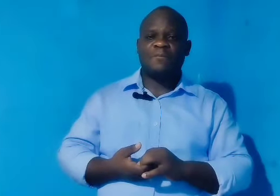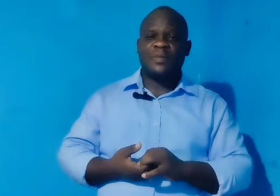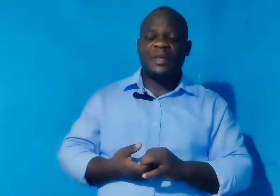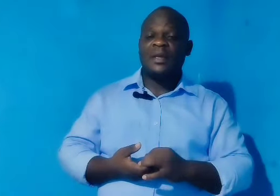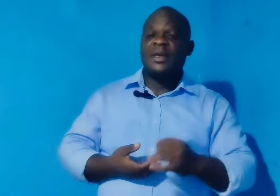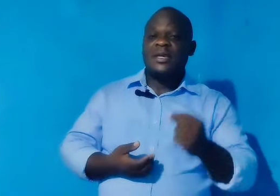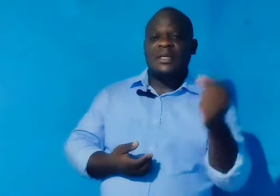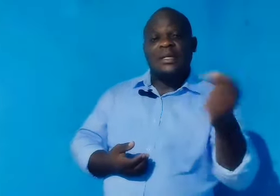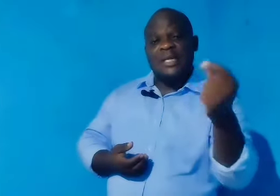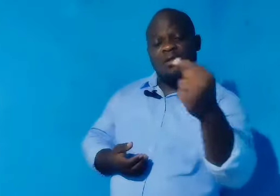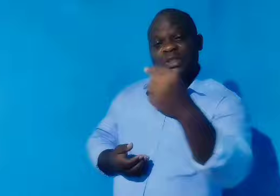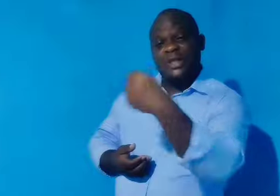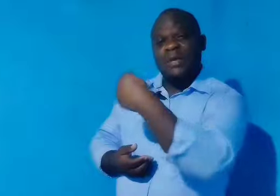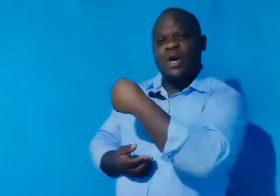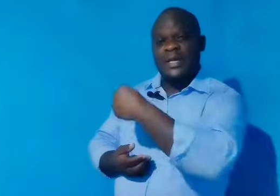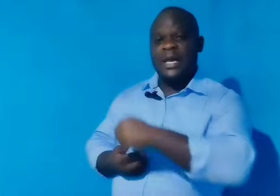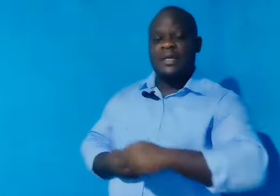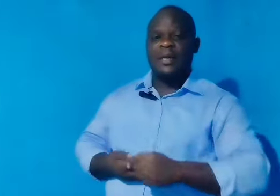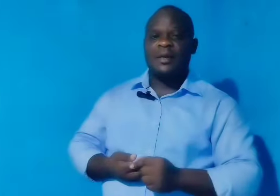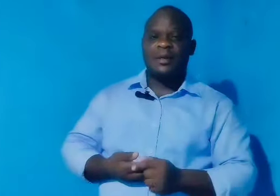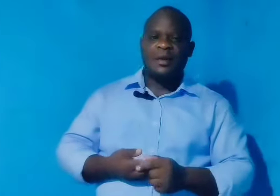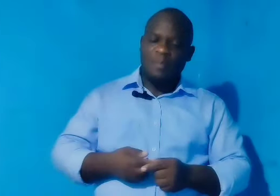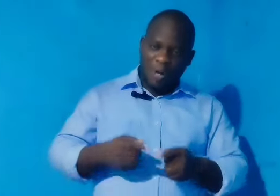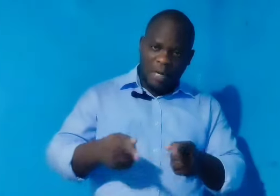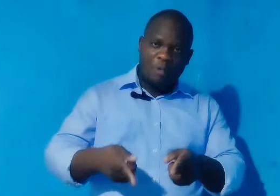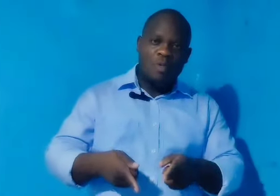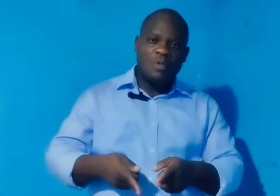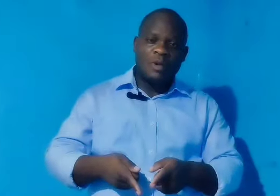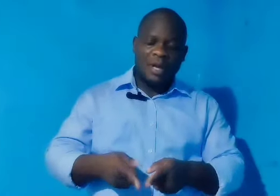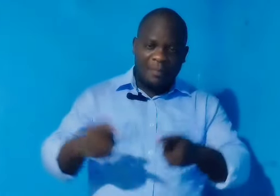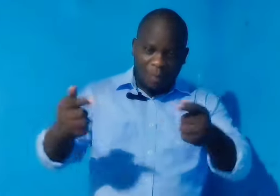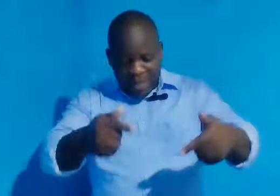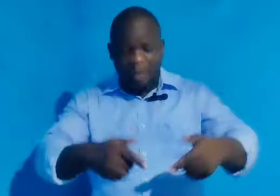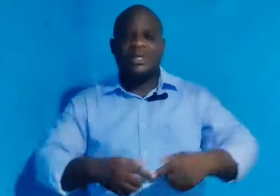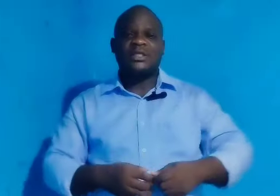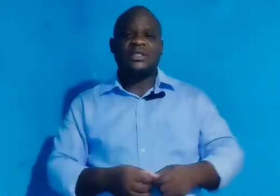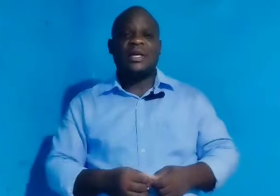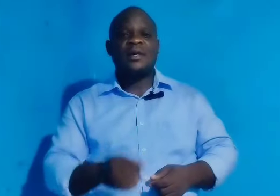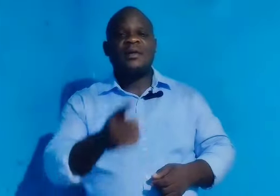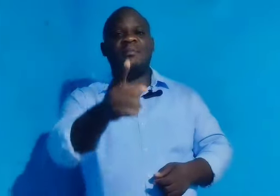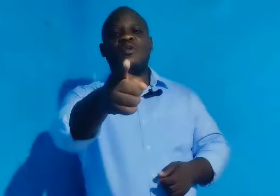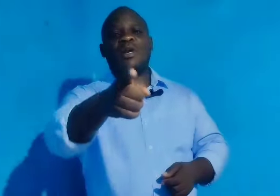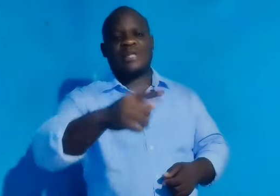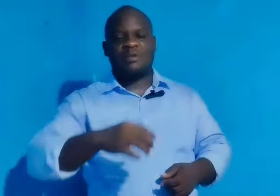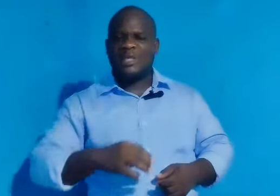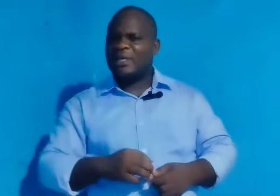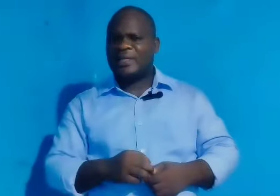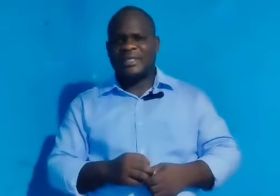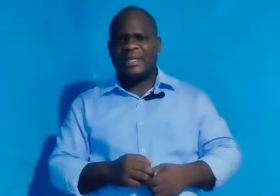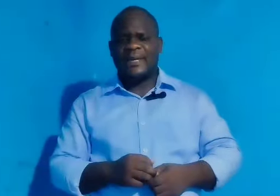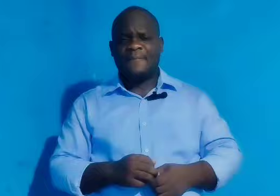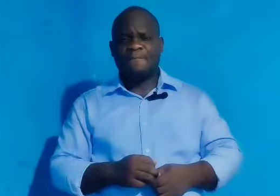Mwaka huu Mwaka huu Mungu raza kutenda ya tena